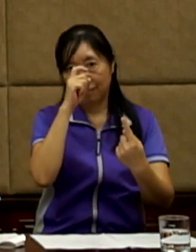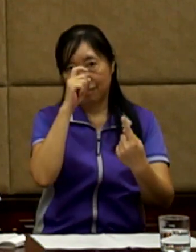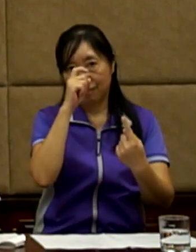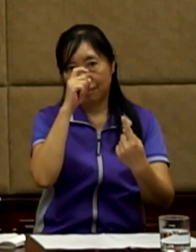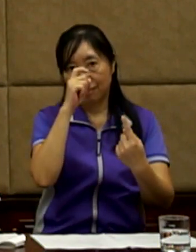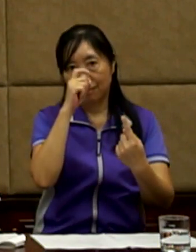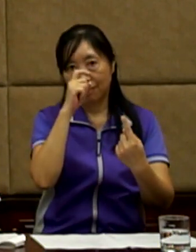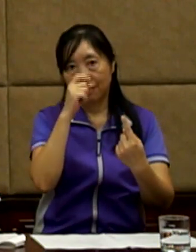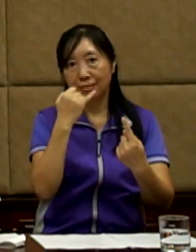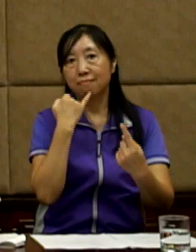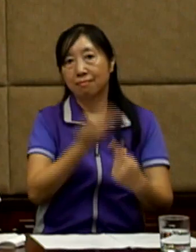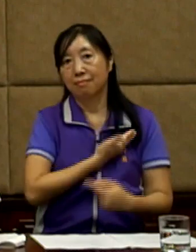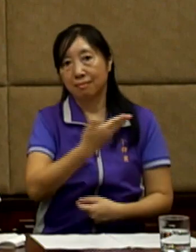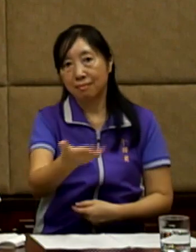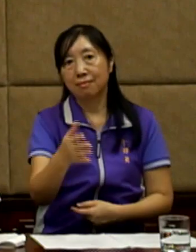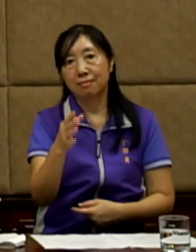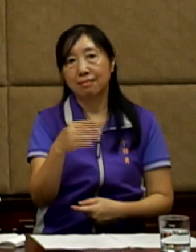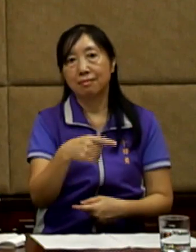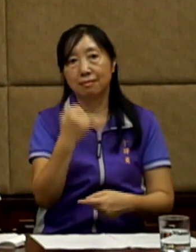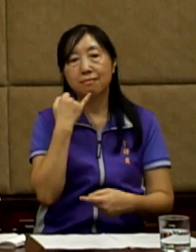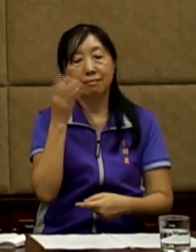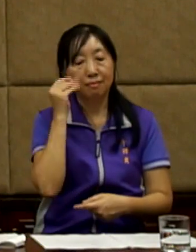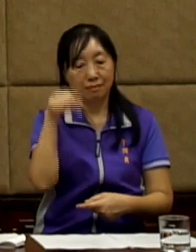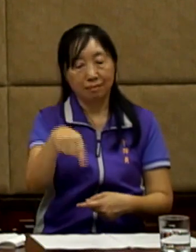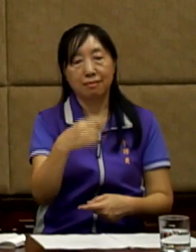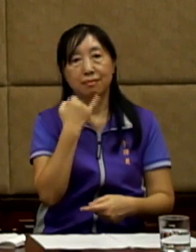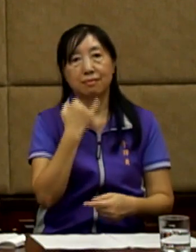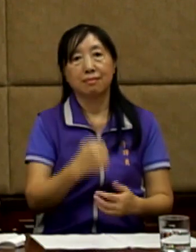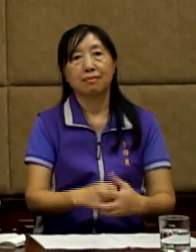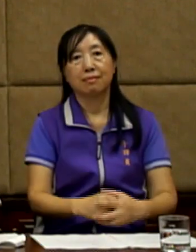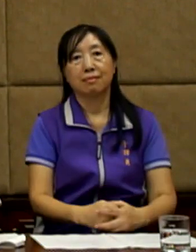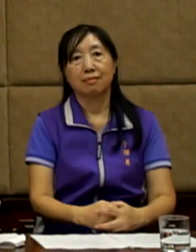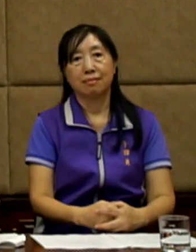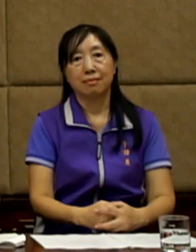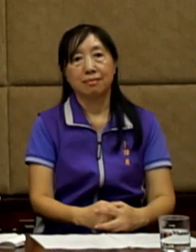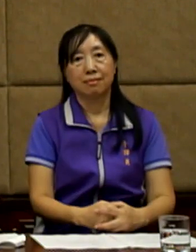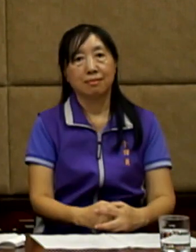系统经营者参考的方向，大概以上报告。